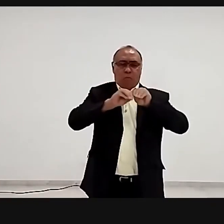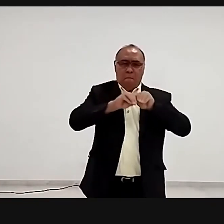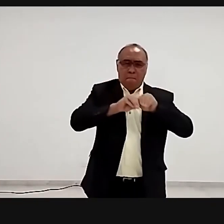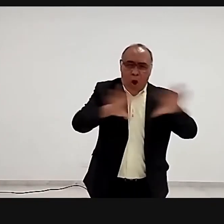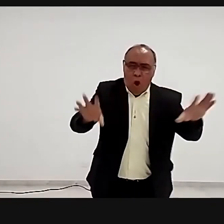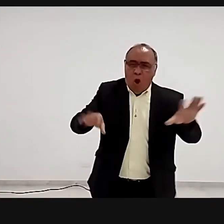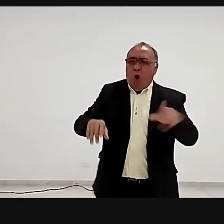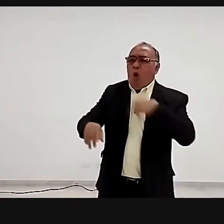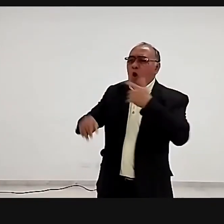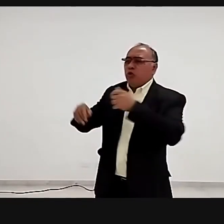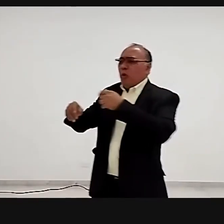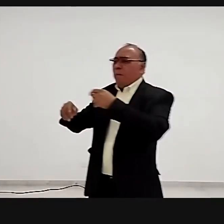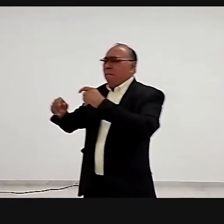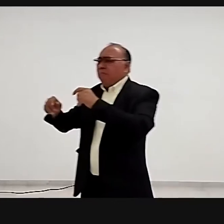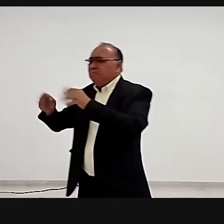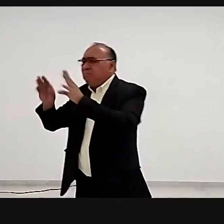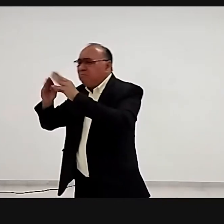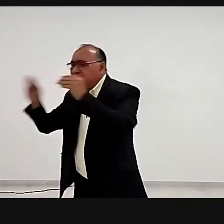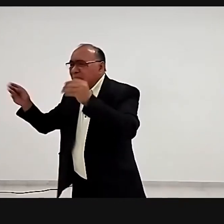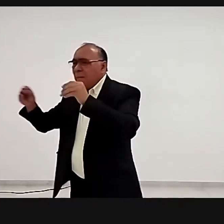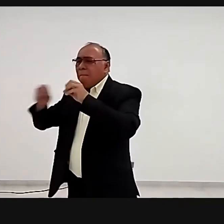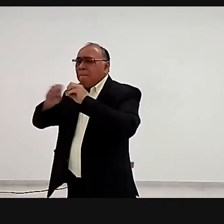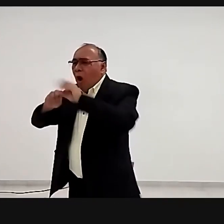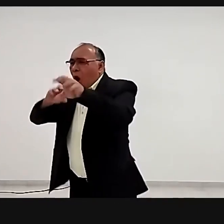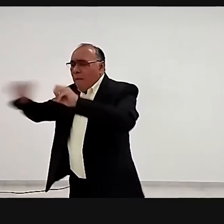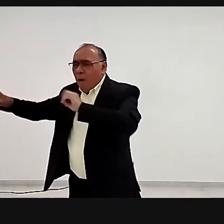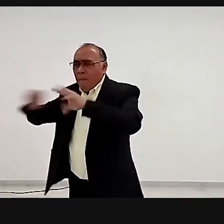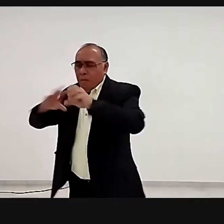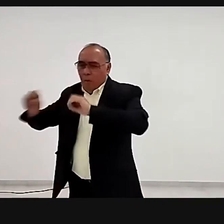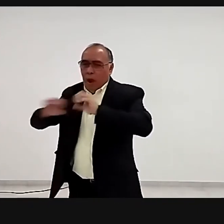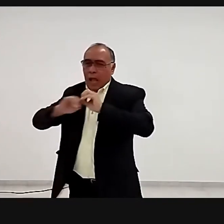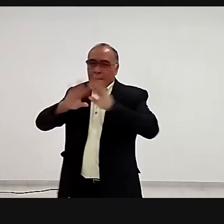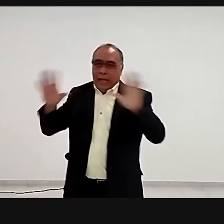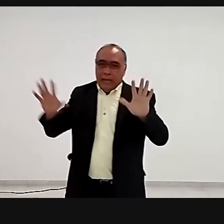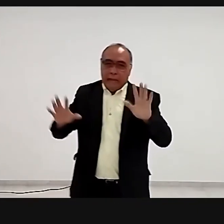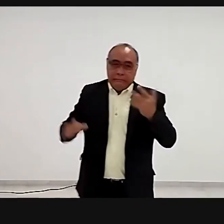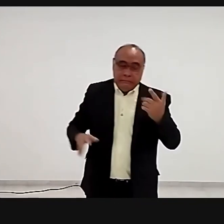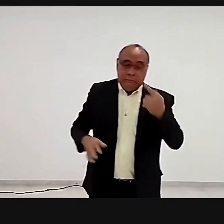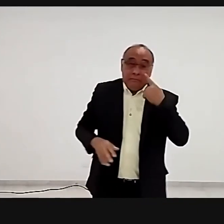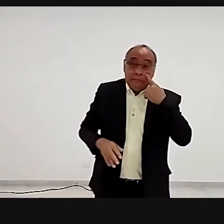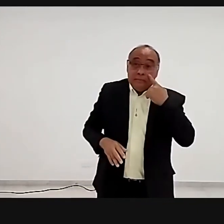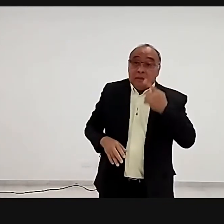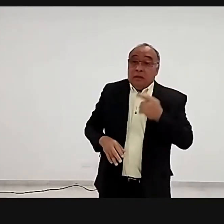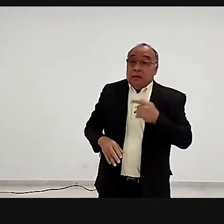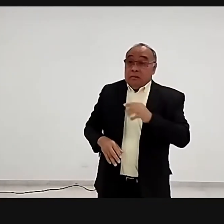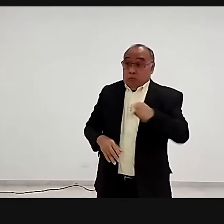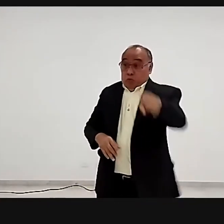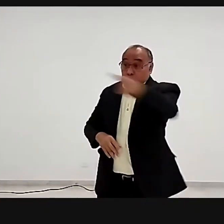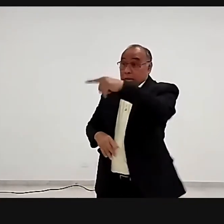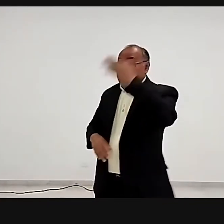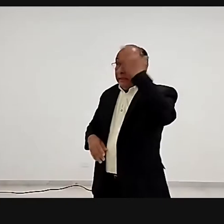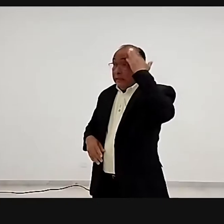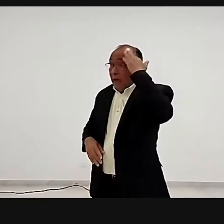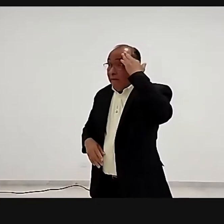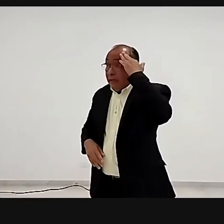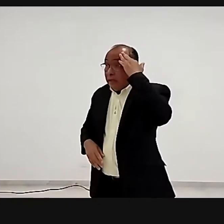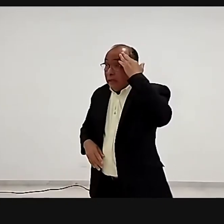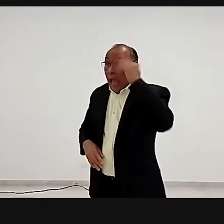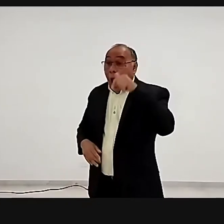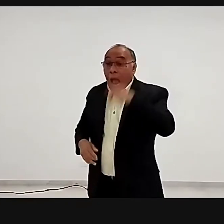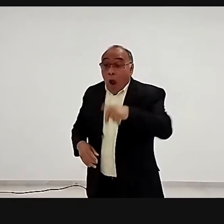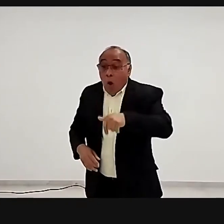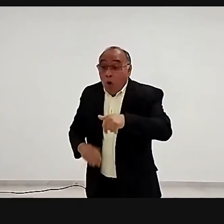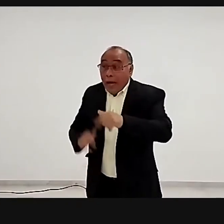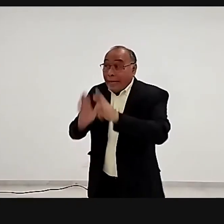queremos dar tranquilidad dar esa comunicación porque hemos tenido varias comunicaciones en su país con los